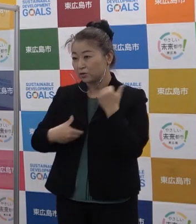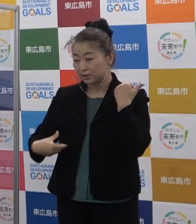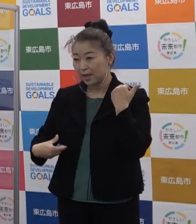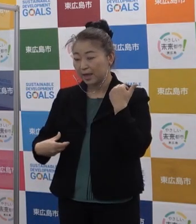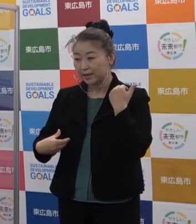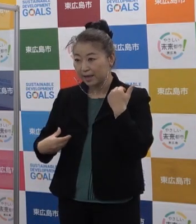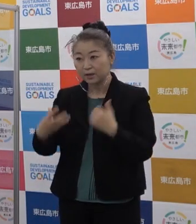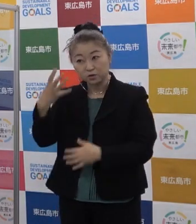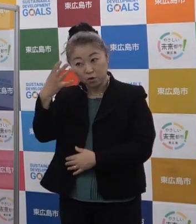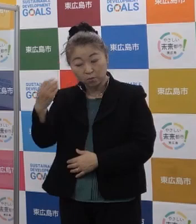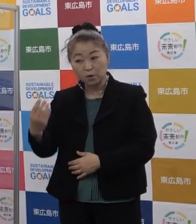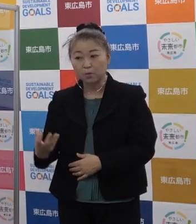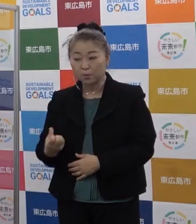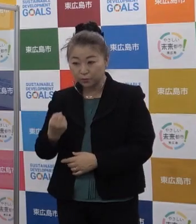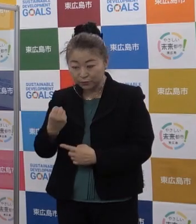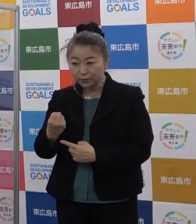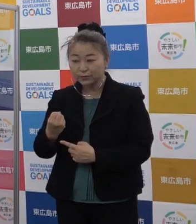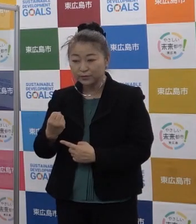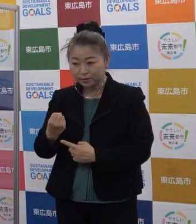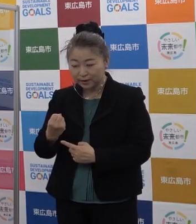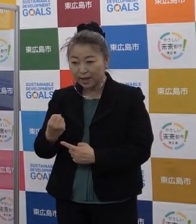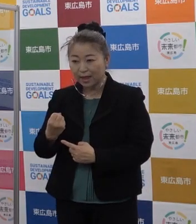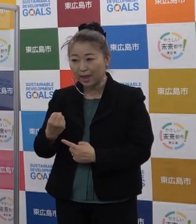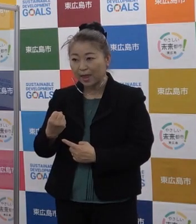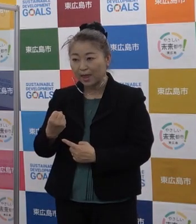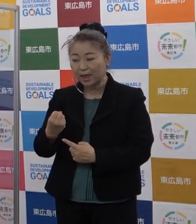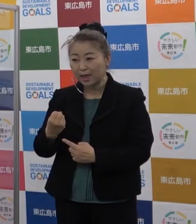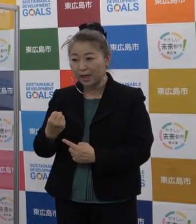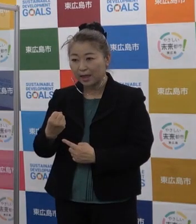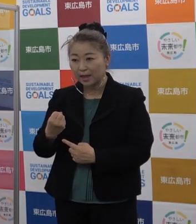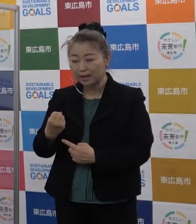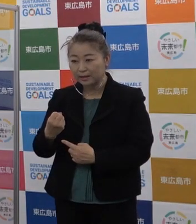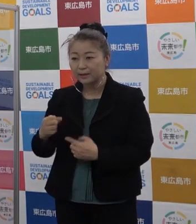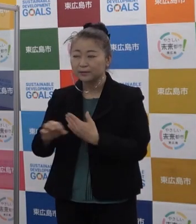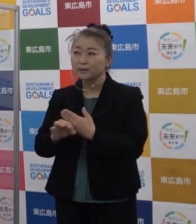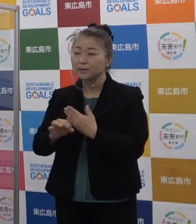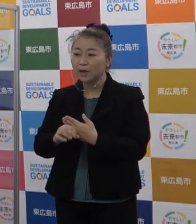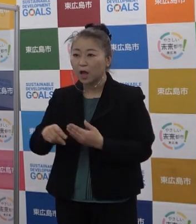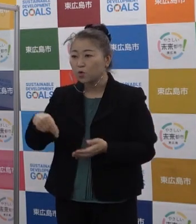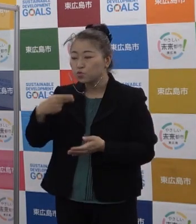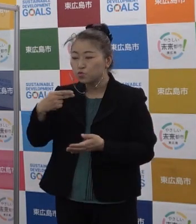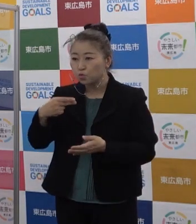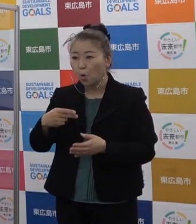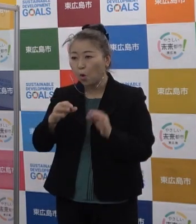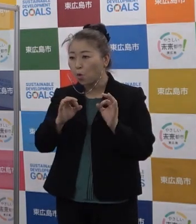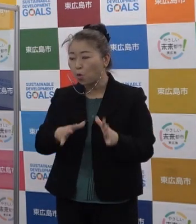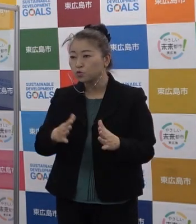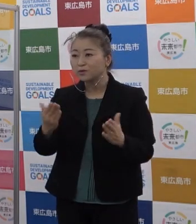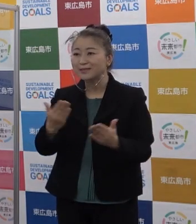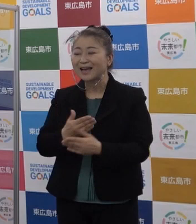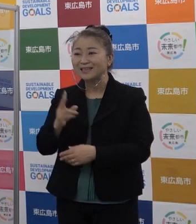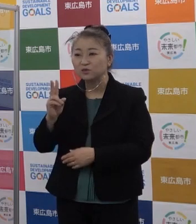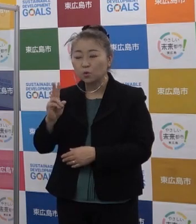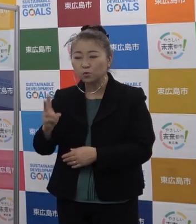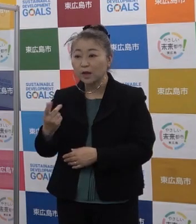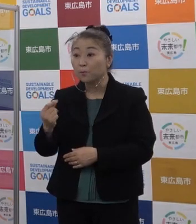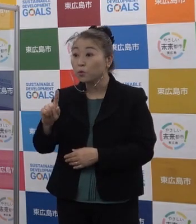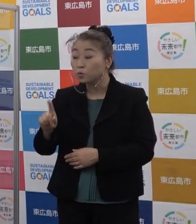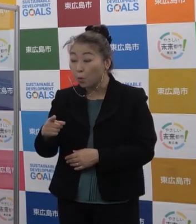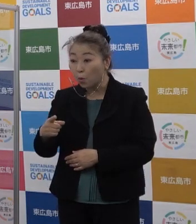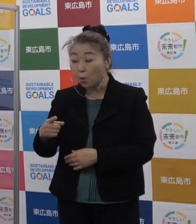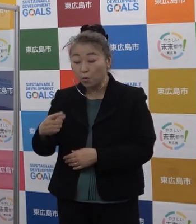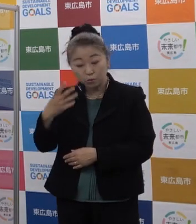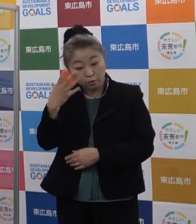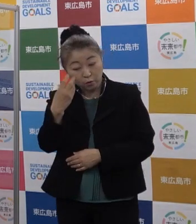期限に近づいたような、フードロスになりそうなものをしっかりと関心の